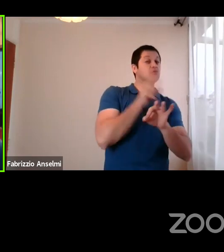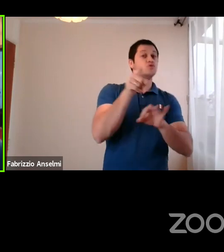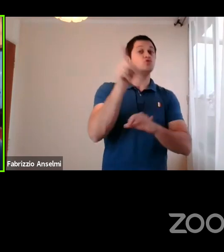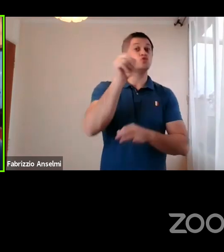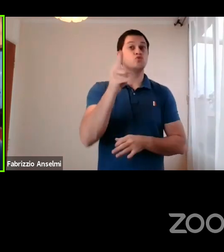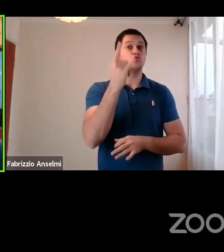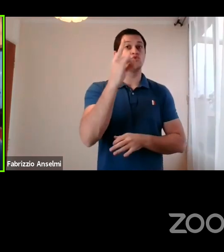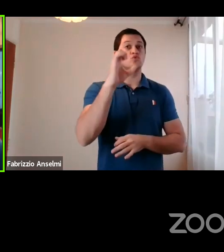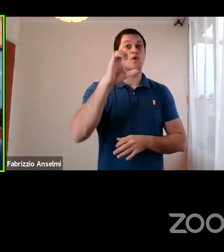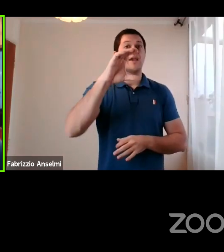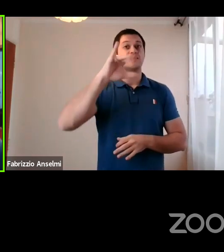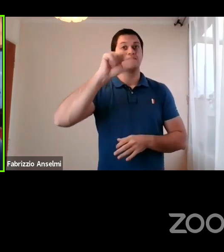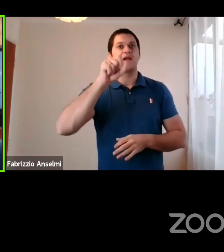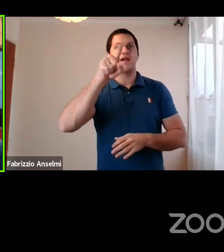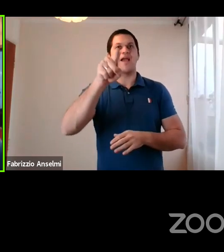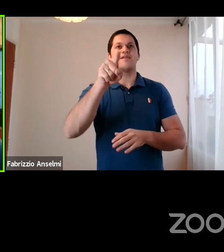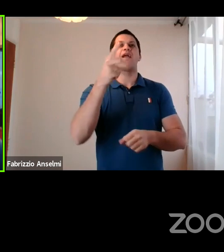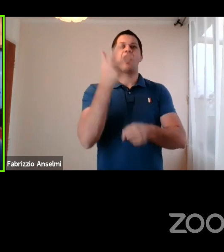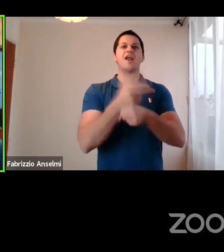el doctor Horace Stapfer,